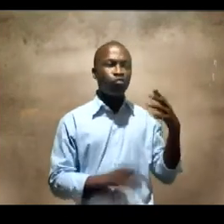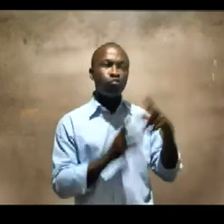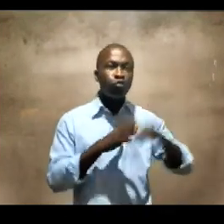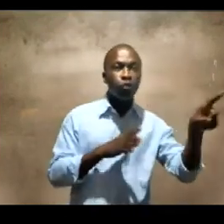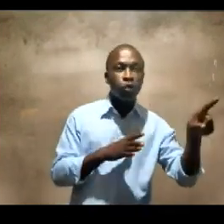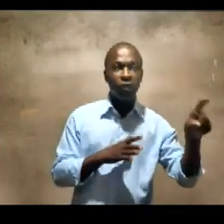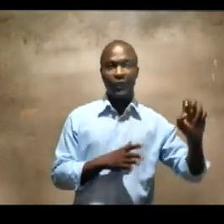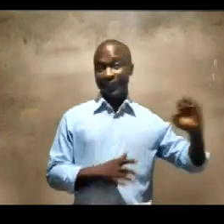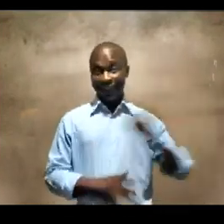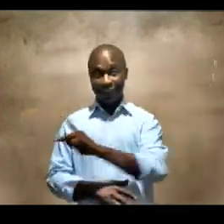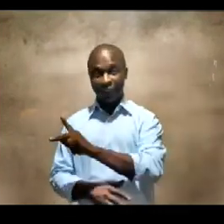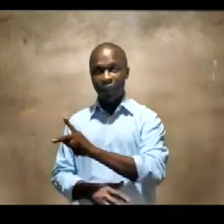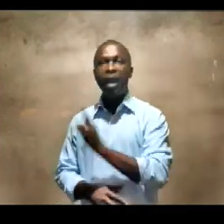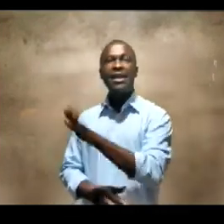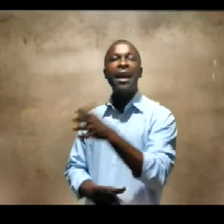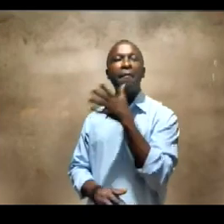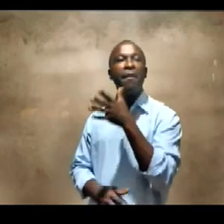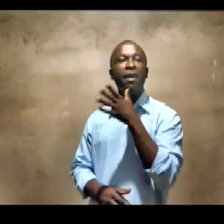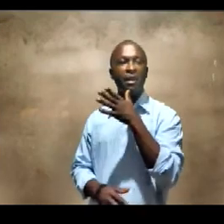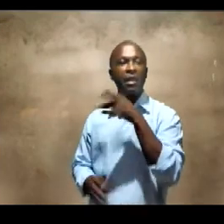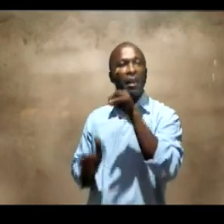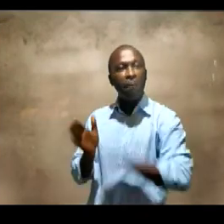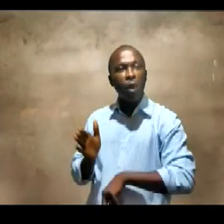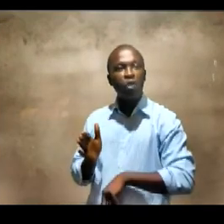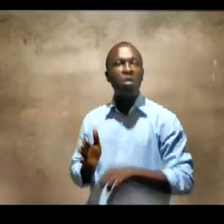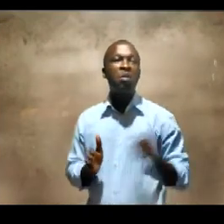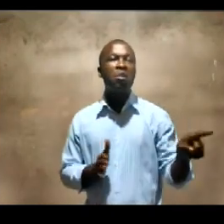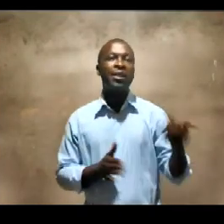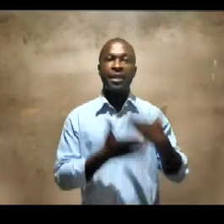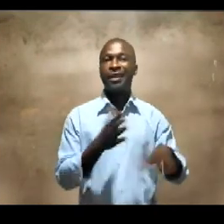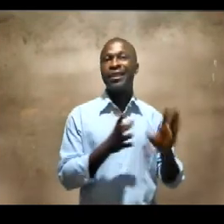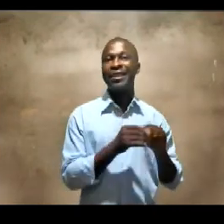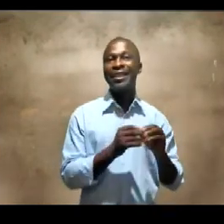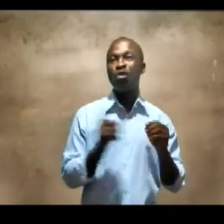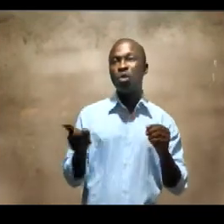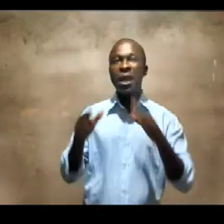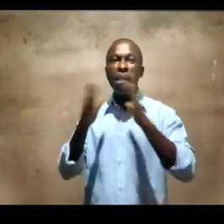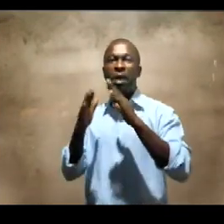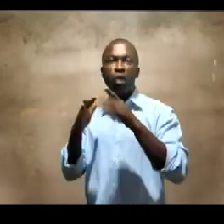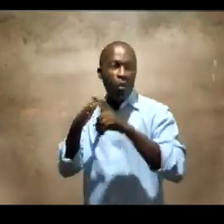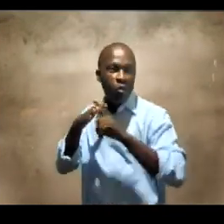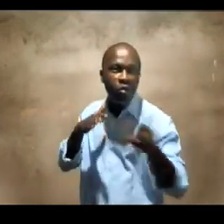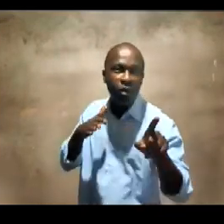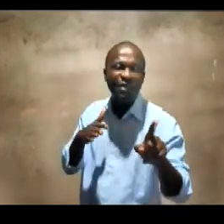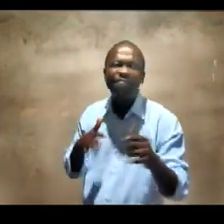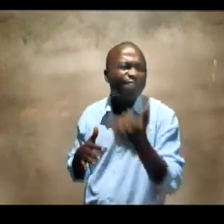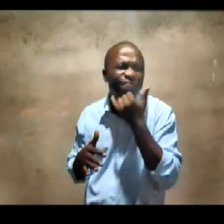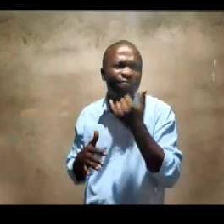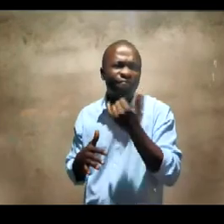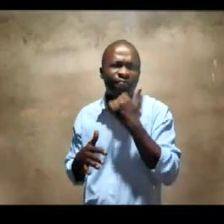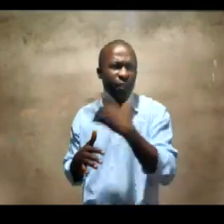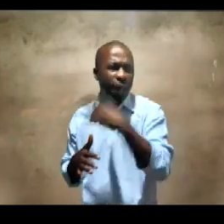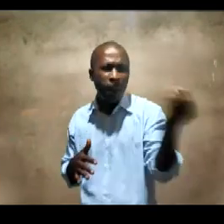Nigeria pour l'inhumation de sa mère. Kanu a fui le Nigeria à la suite d'une présumée évasion de sa résidence dans l'état d'Abia